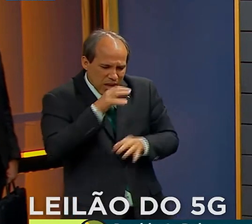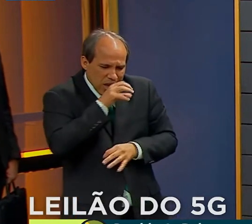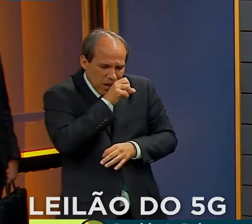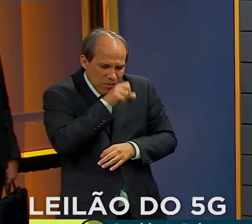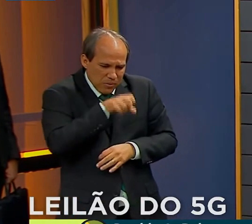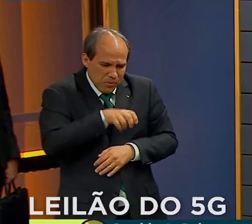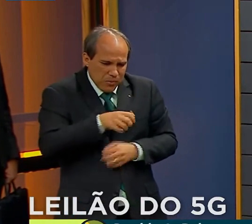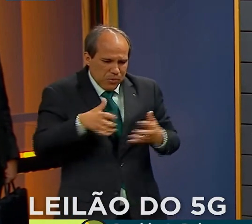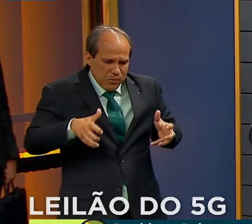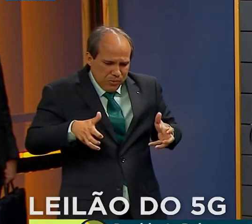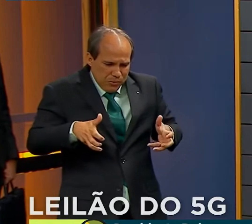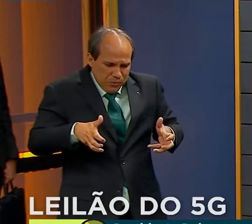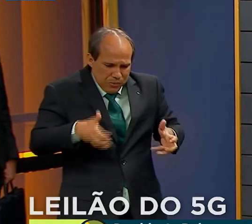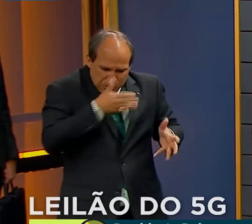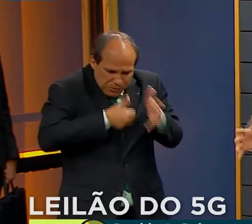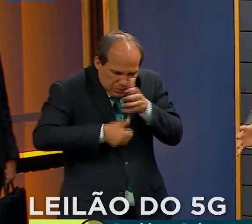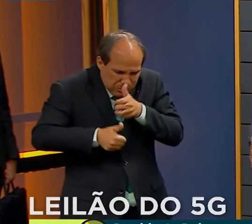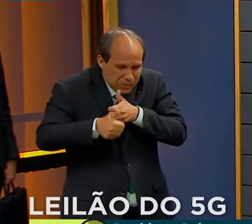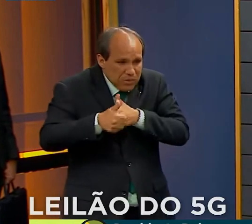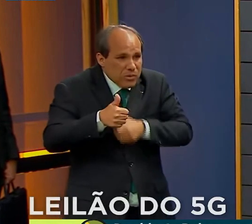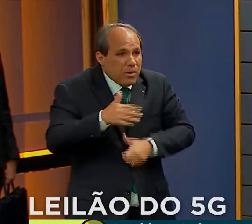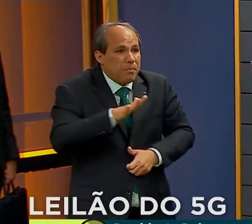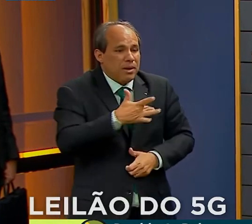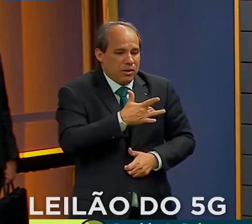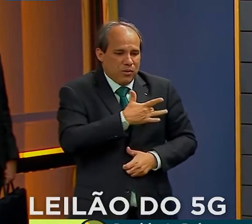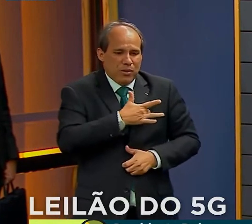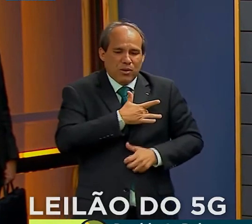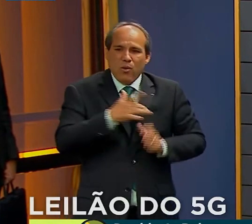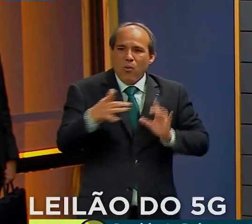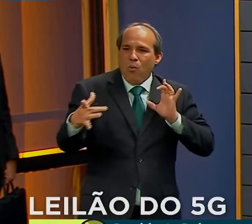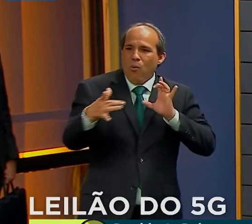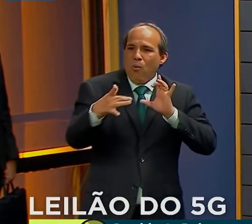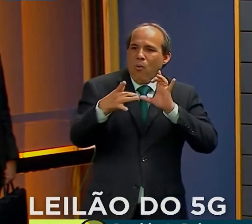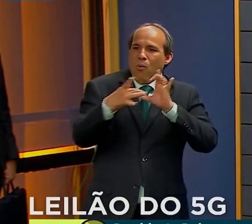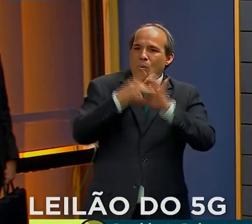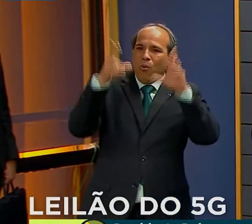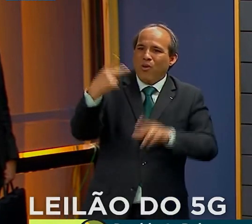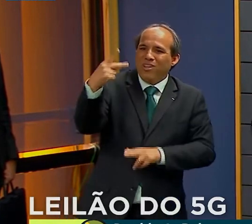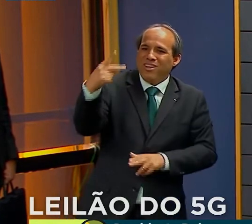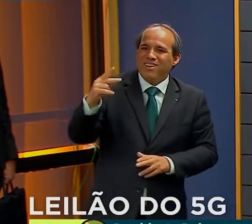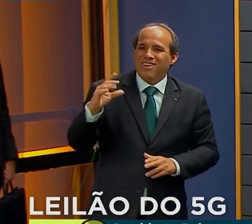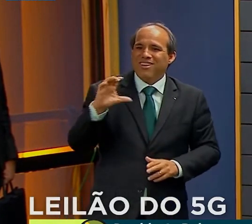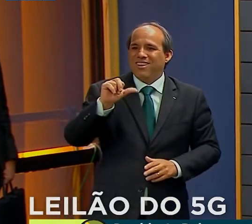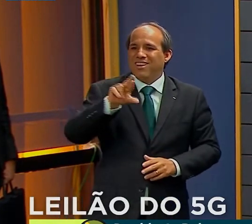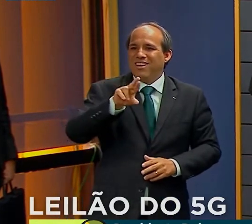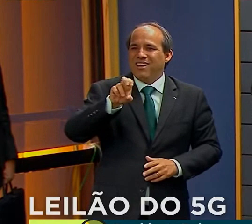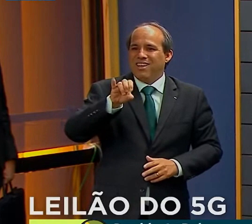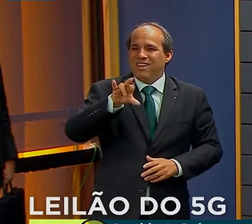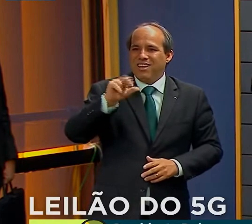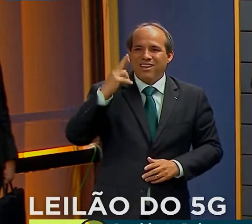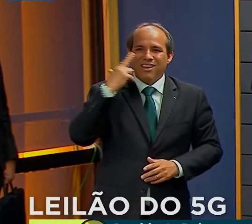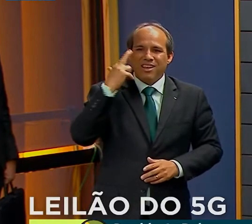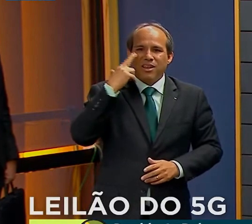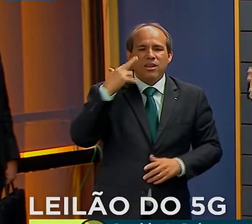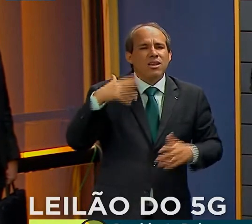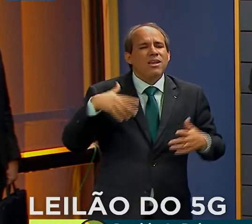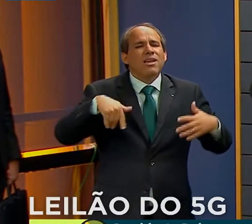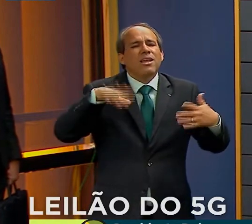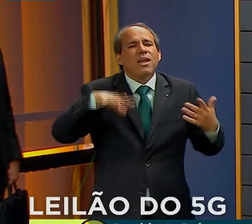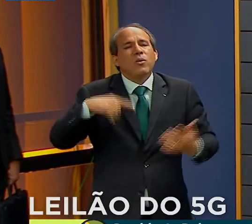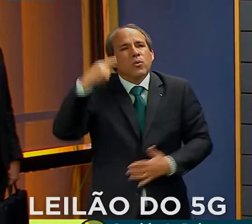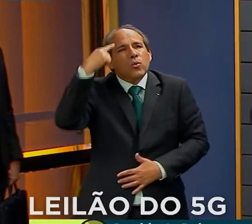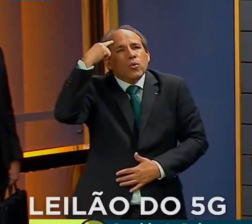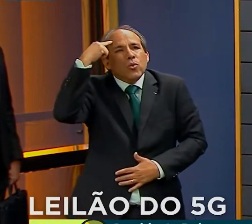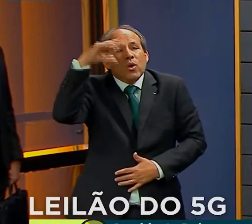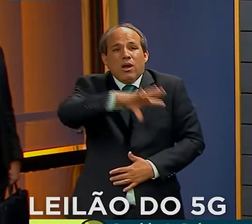uma fina de 5 centímetros, tem que ter um coração do tamanho do coração do Carreiro aqui. Não tem quem não seja